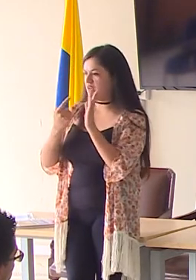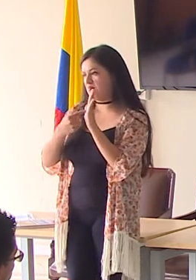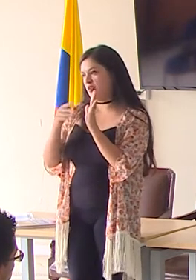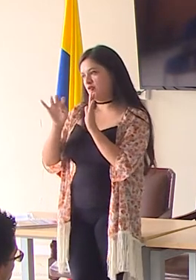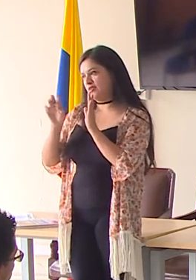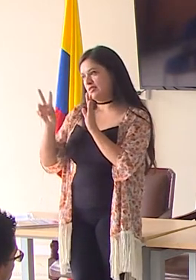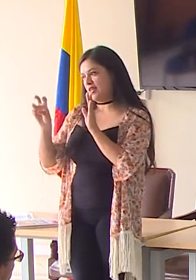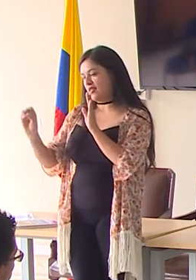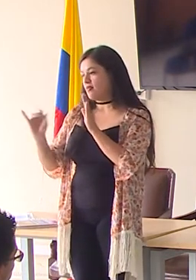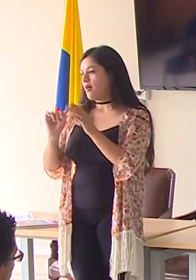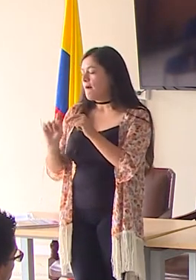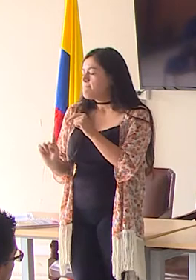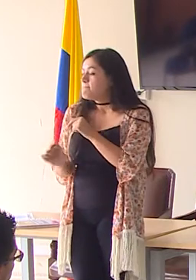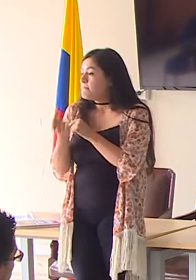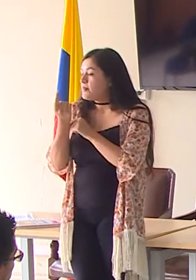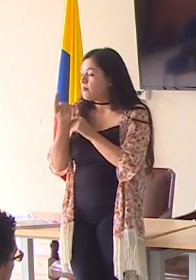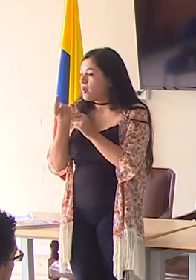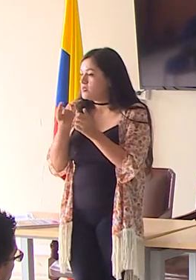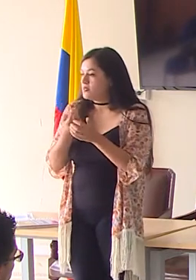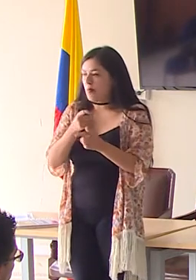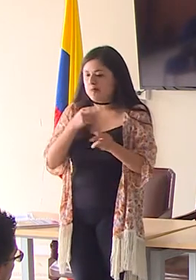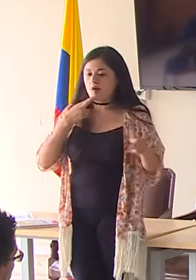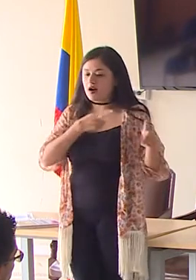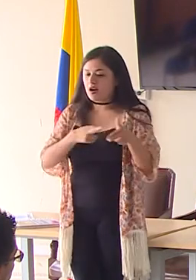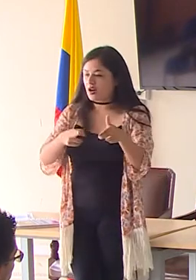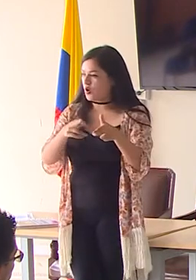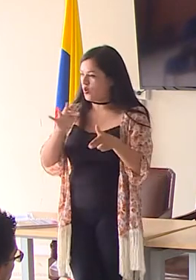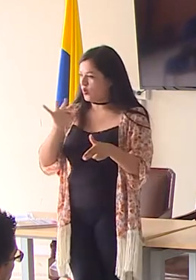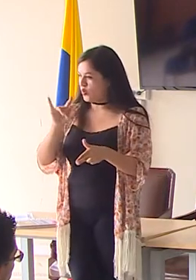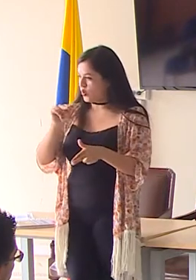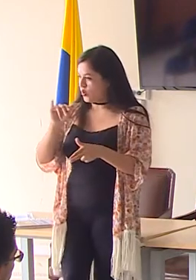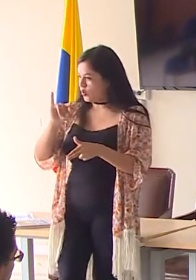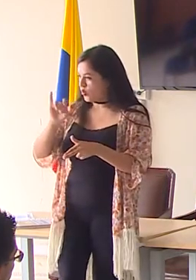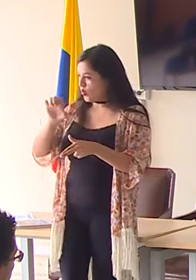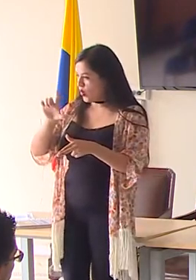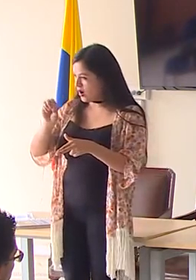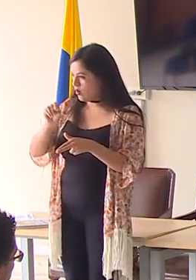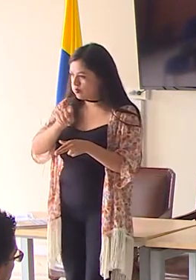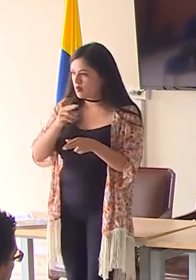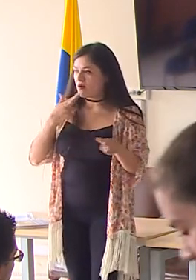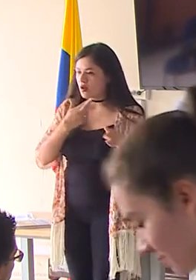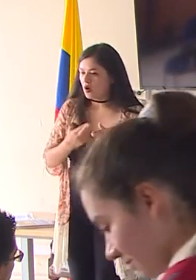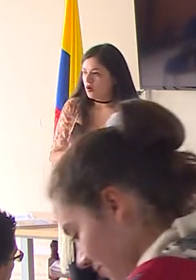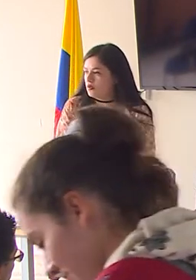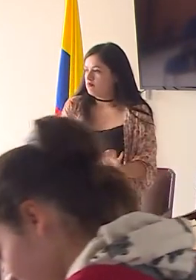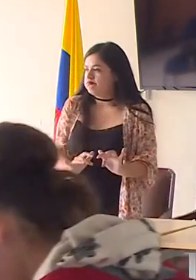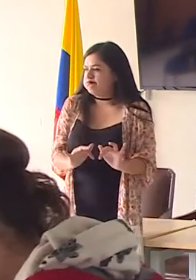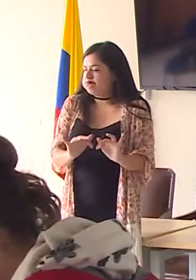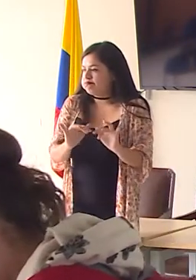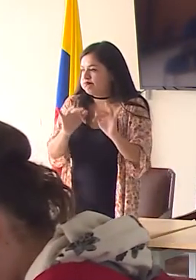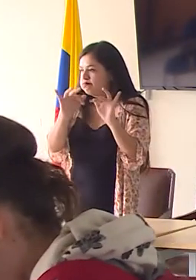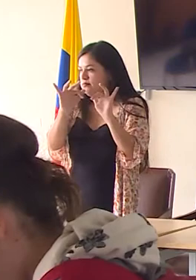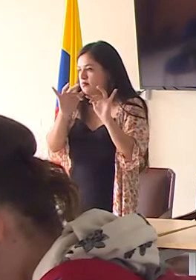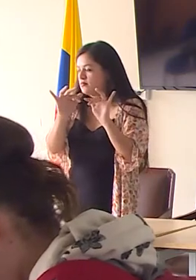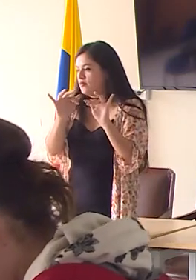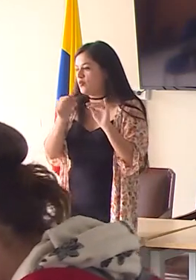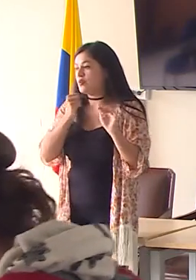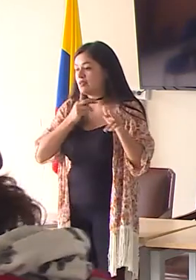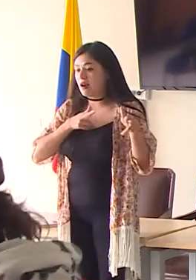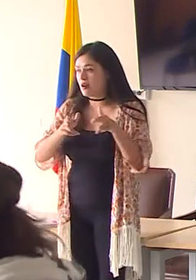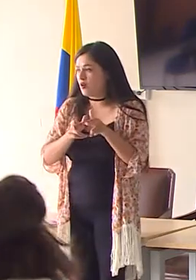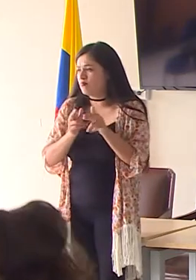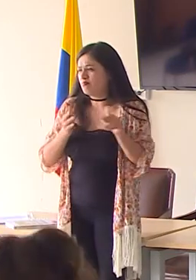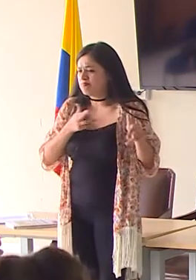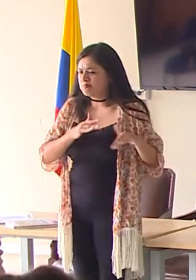primeras inundaciones sobre el tunjuelo esas primeras inundaciones llegan a que gran parte una parte importante de la población decidía empezar